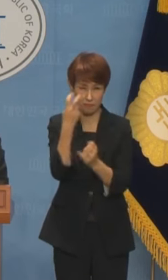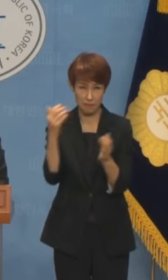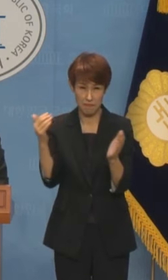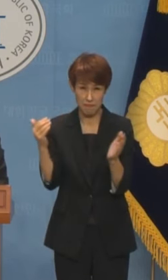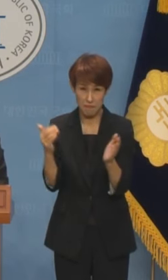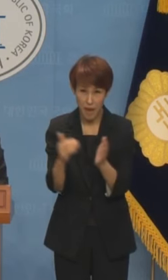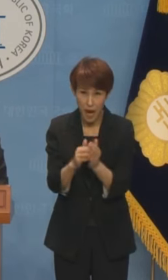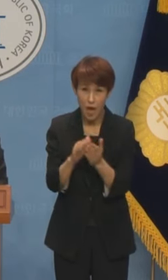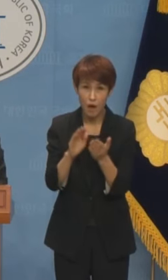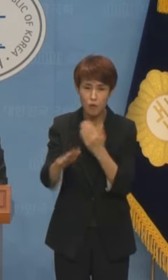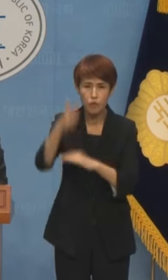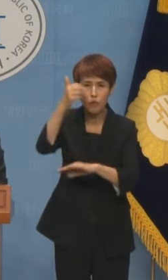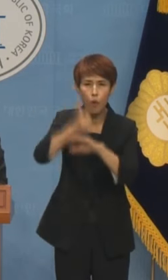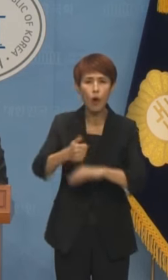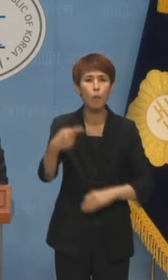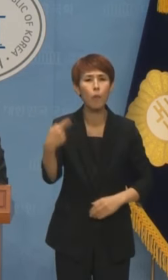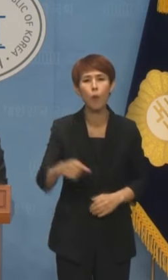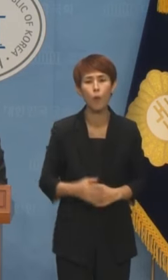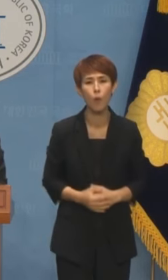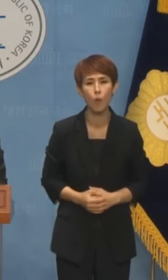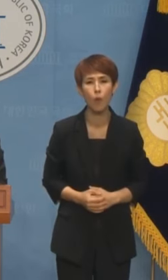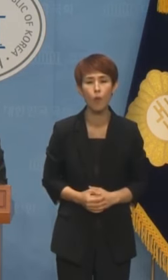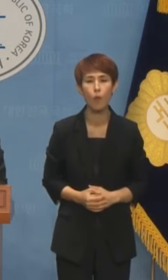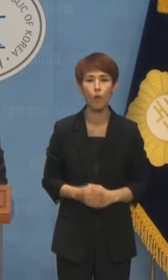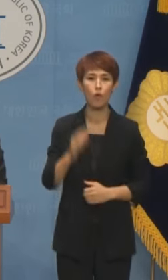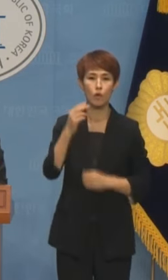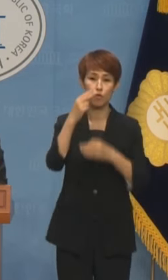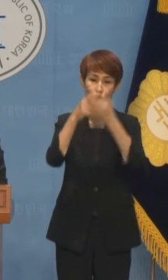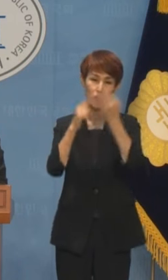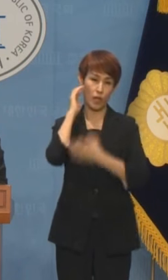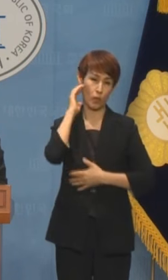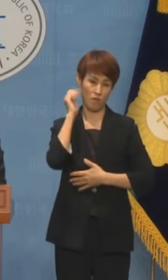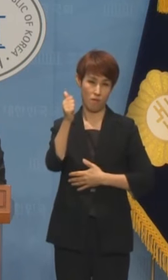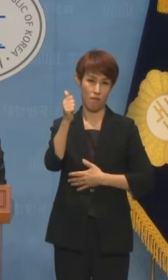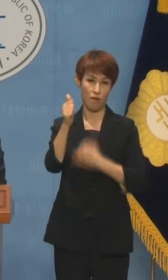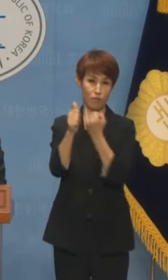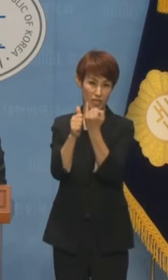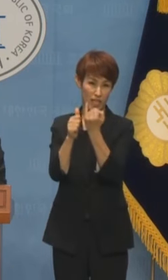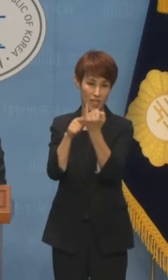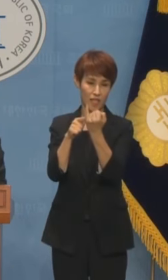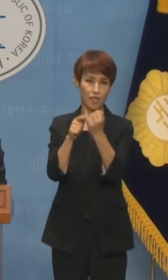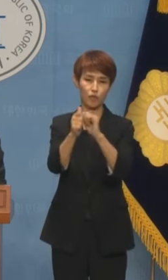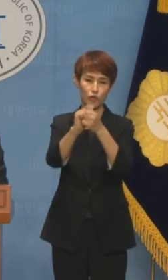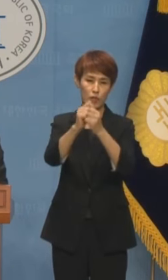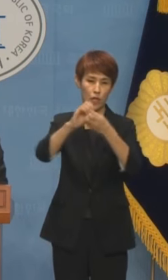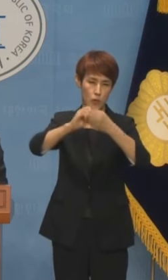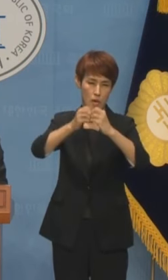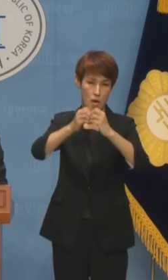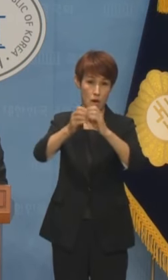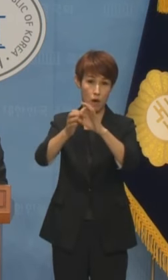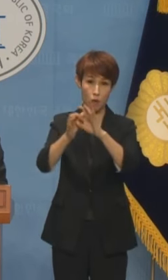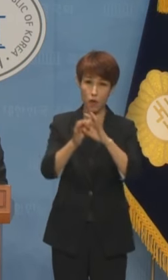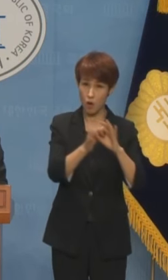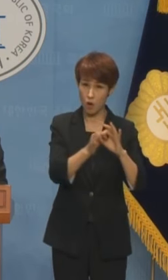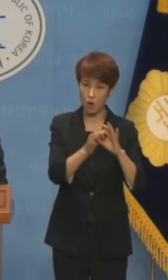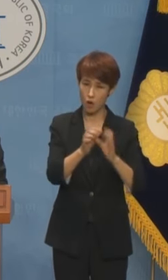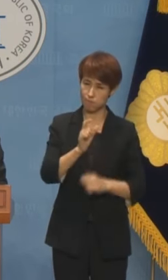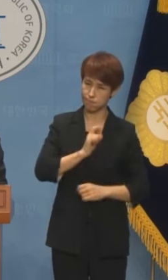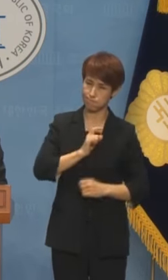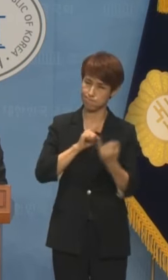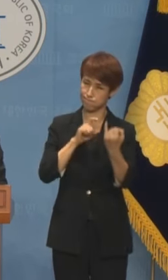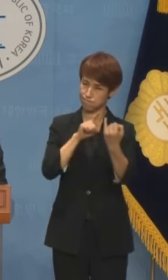수사 결과를 내놓으십시오. 윤석열 대통령의 부인 김건희 여사는 도이치모터스 주가 조작 사건과 관련한 의혹을